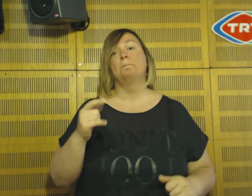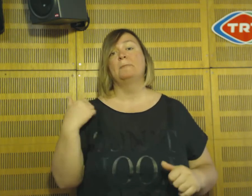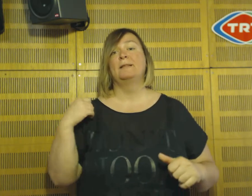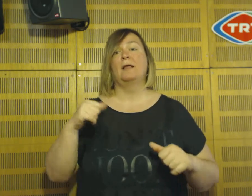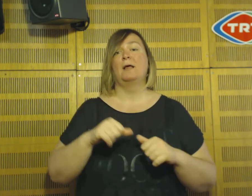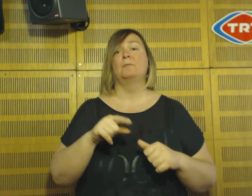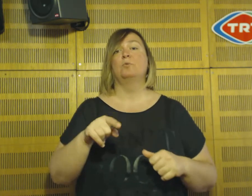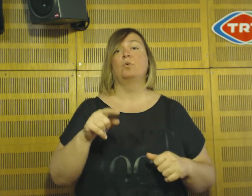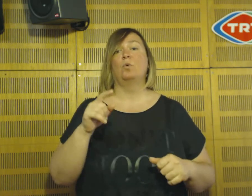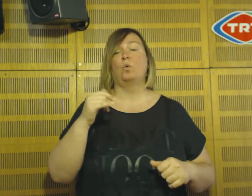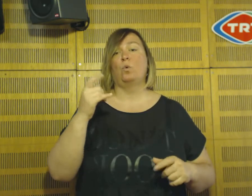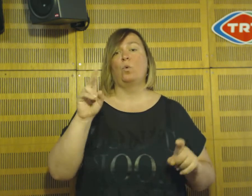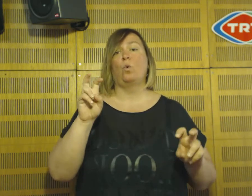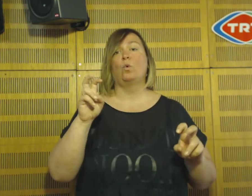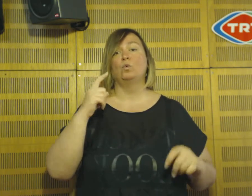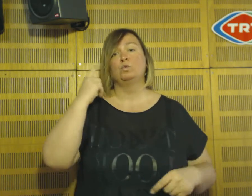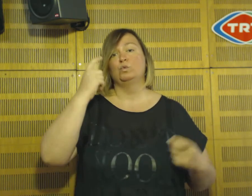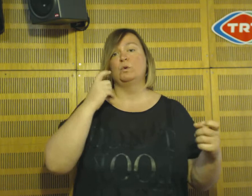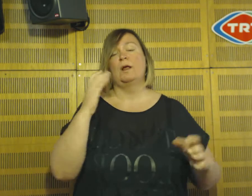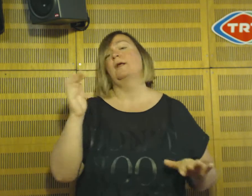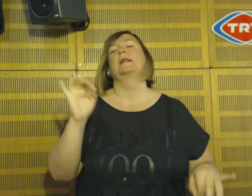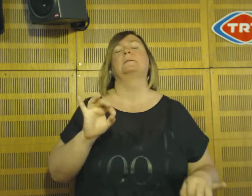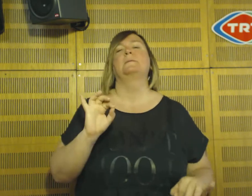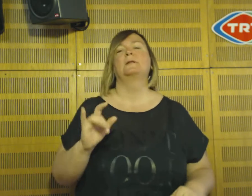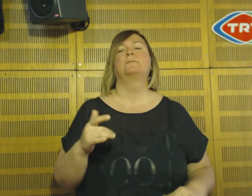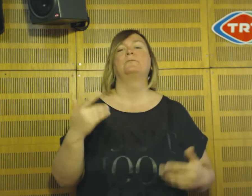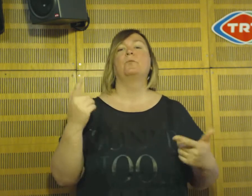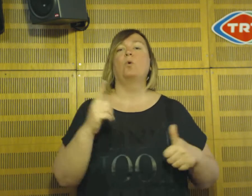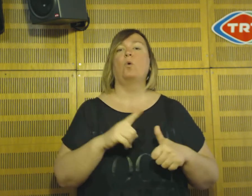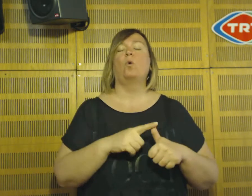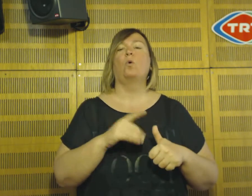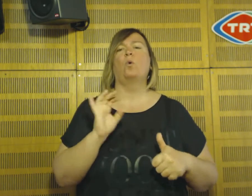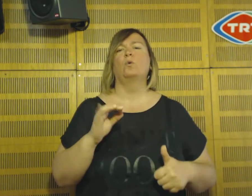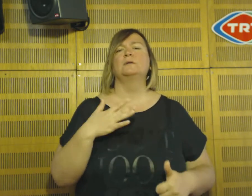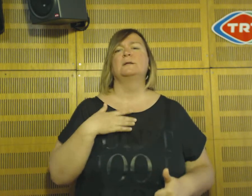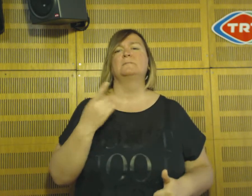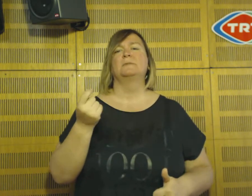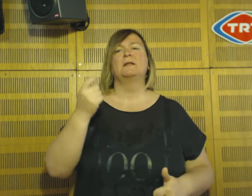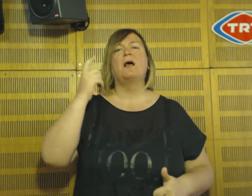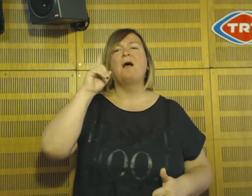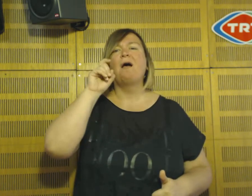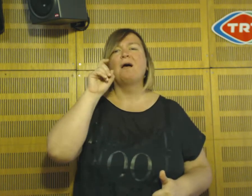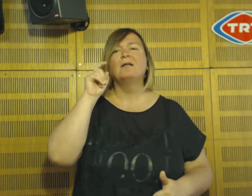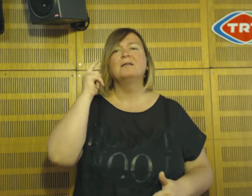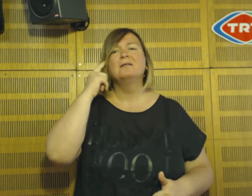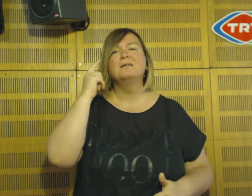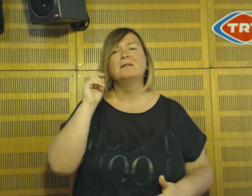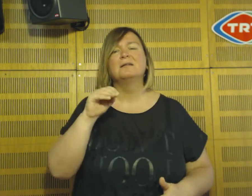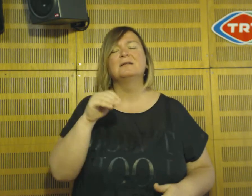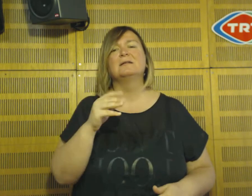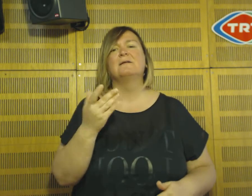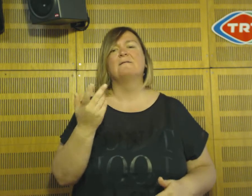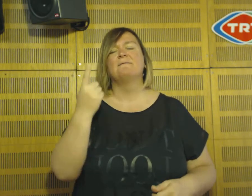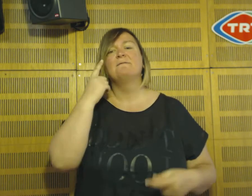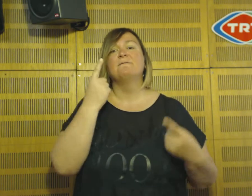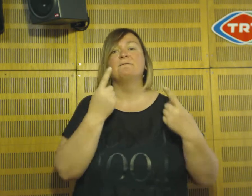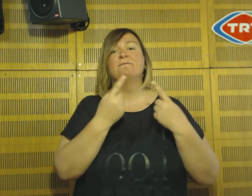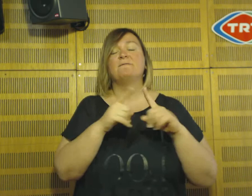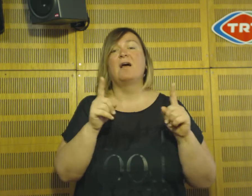konuyu düşünür hale getirmemiz gerekiyor. Öncelikle birazcık akıllarındaki farklılık kavramına